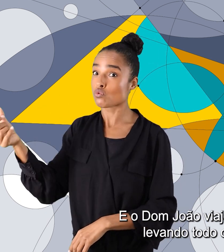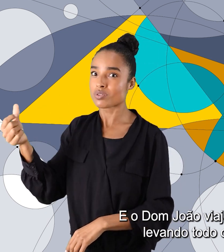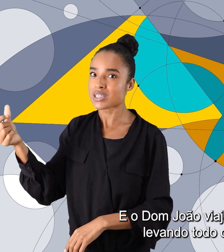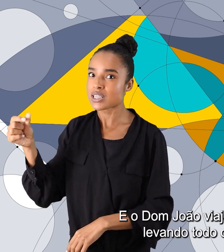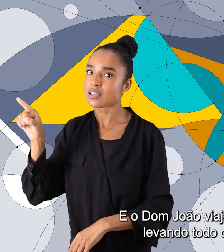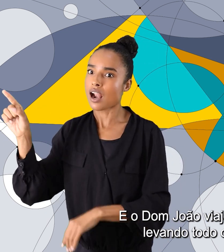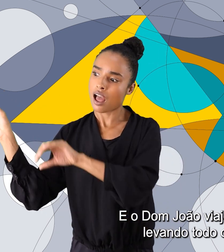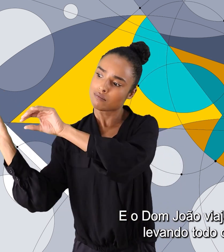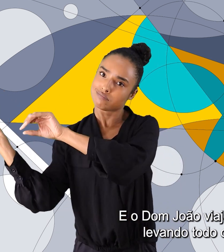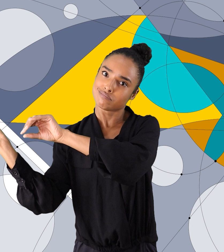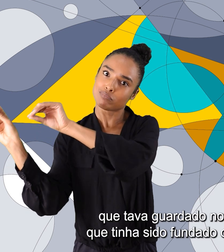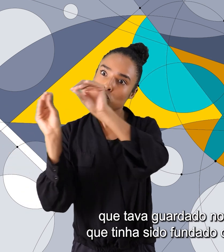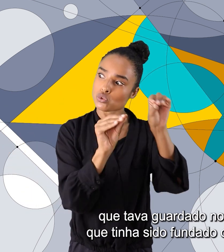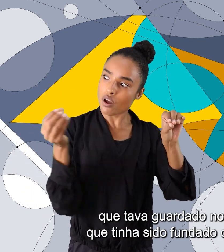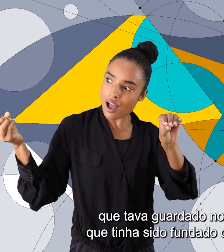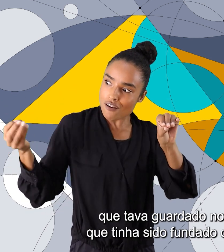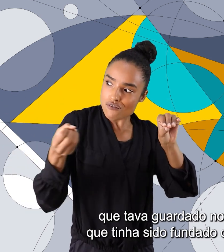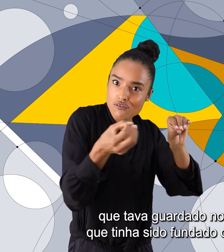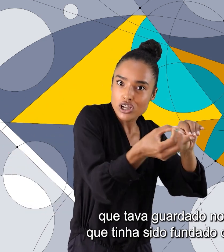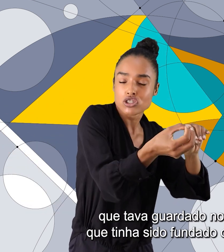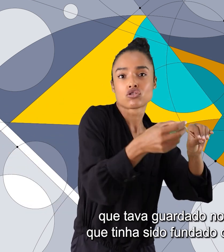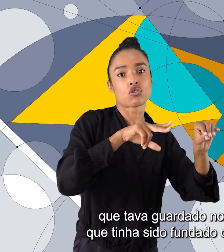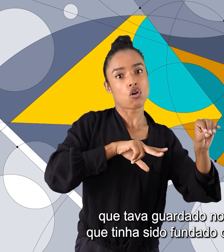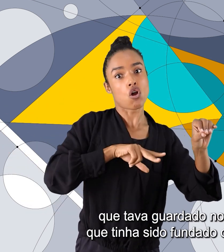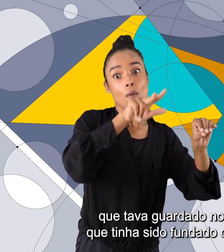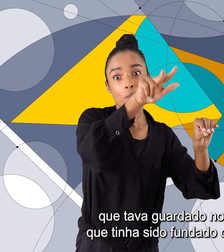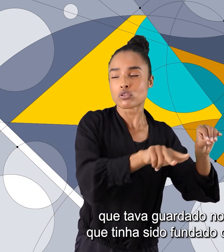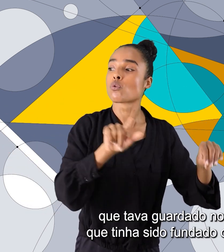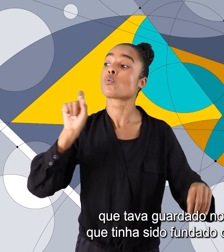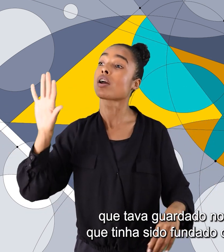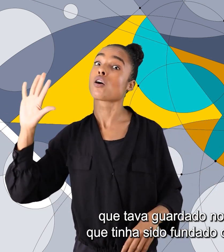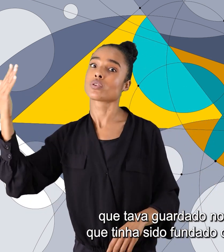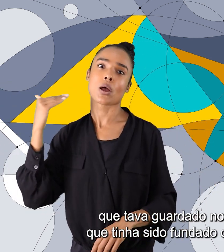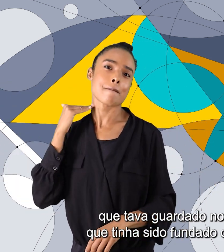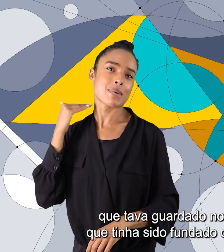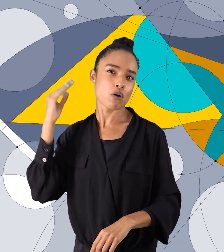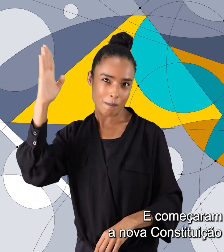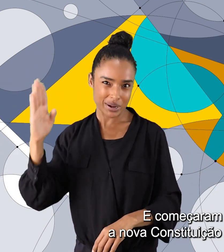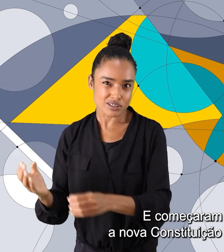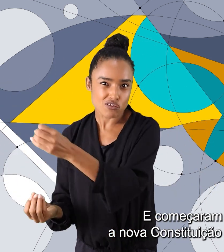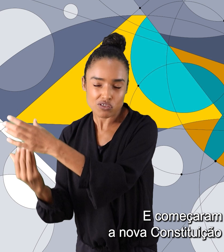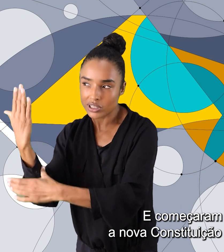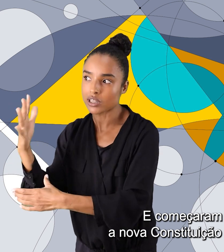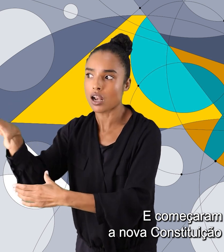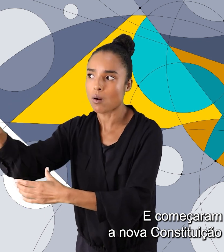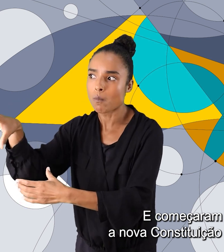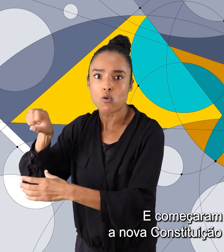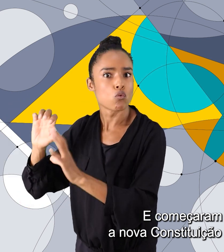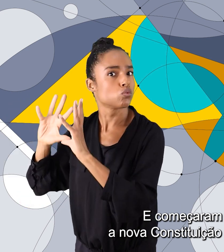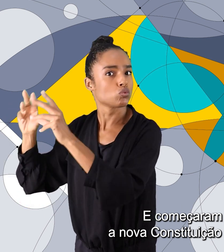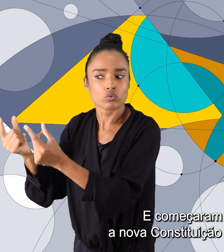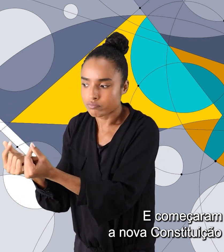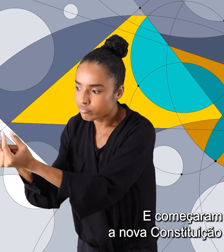Lisboa levando todo o dinheiro que estava guardado no Banco do Brasil, que tinha sido fundado quando ele chegou. E começaram a discutir a